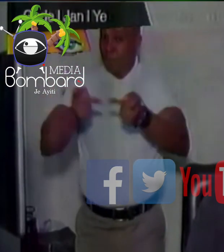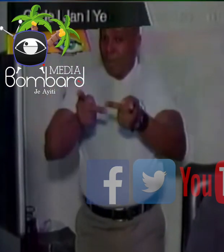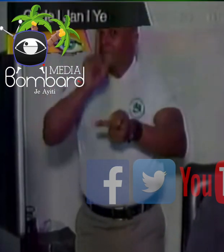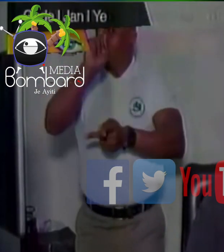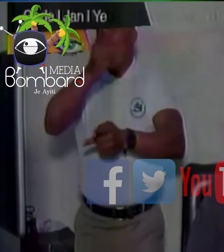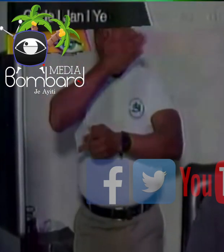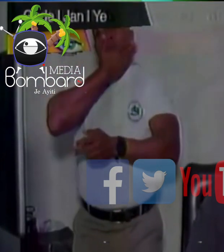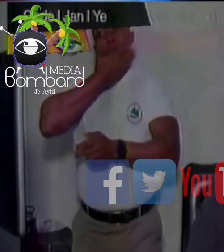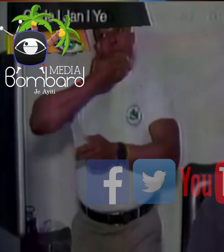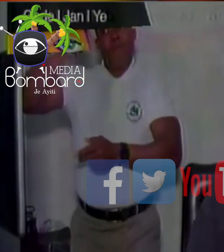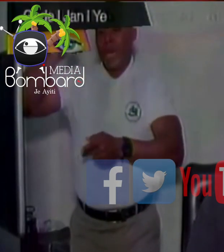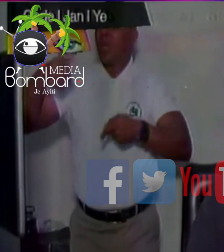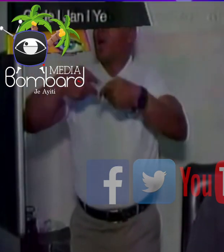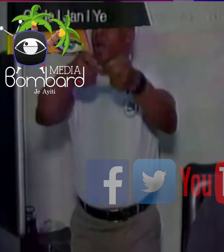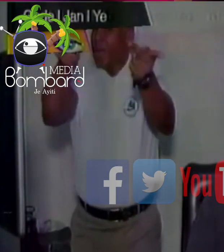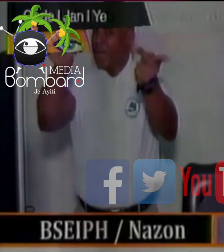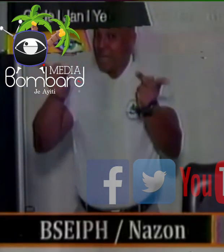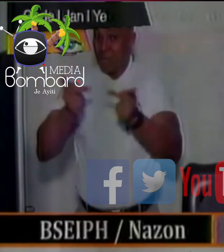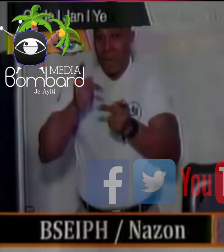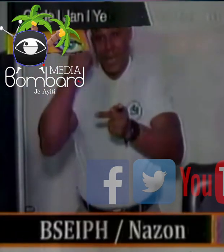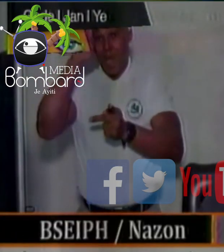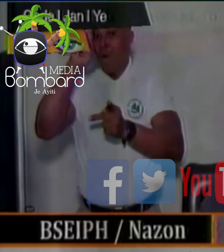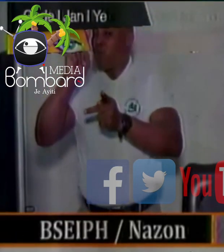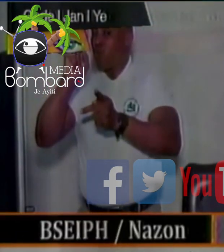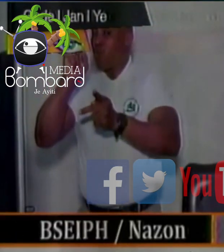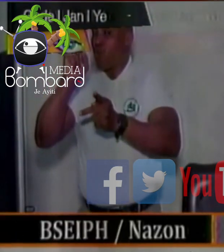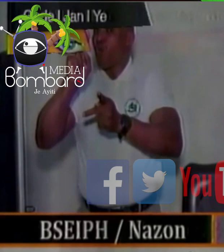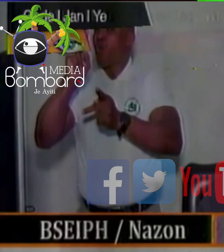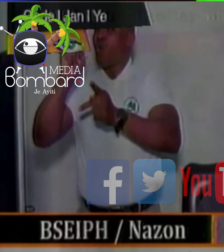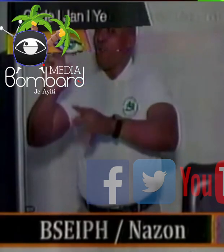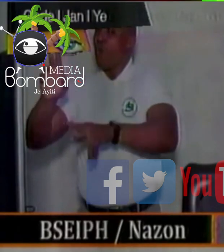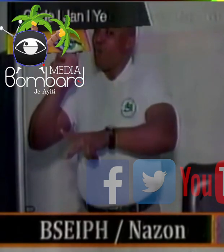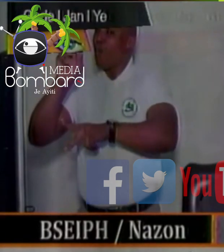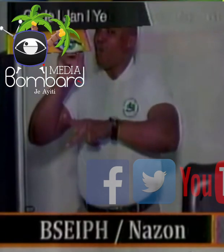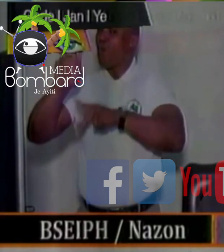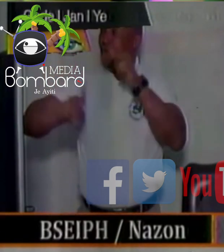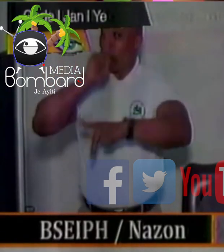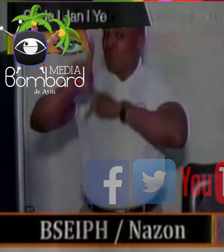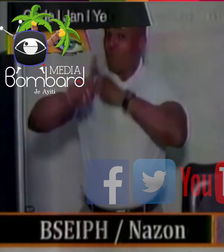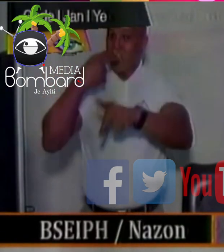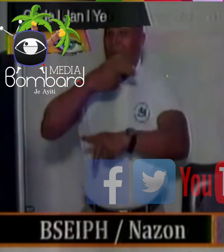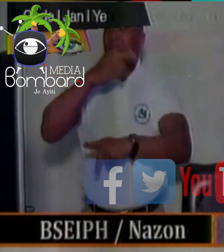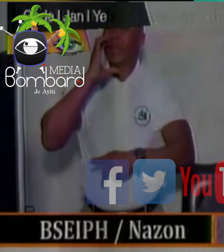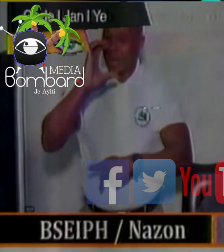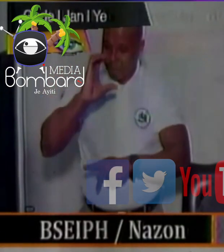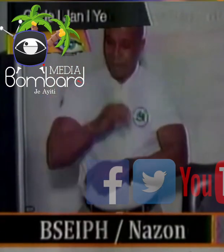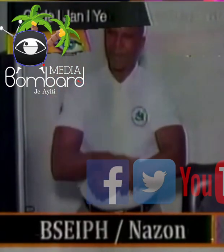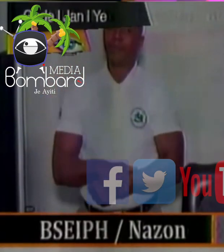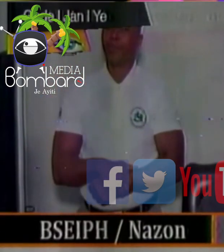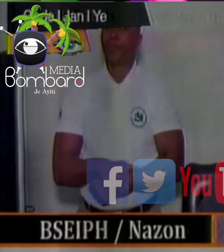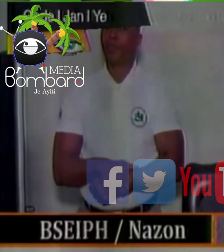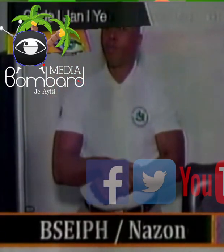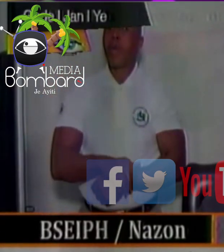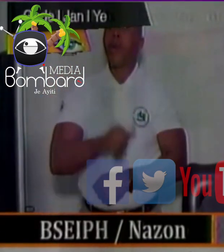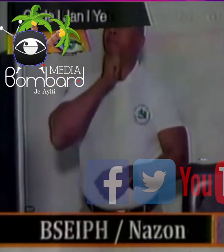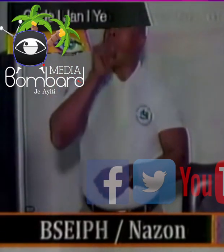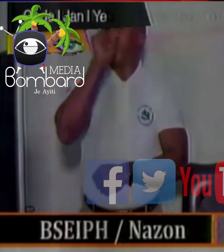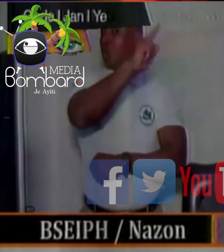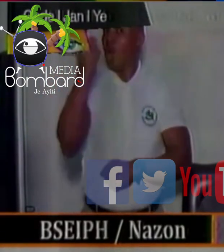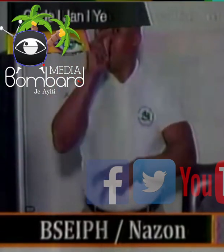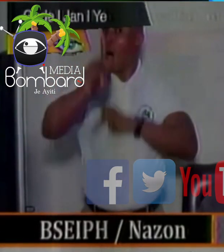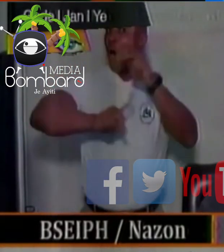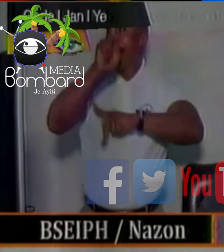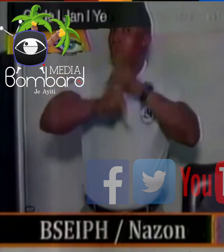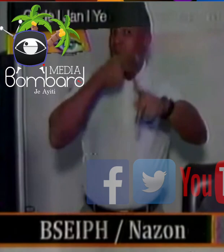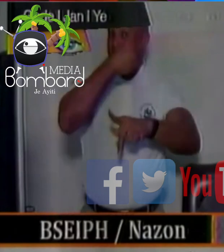tout dans l'interview. Pour nous dire que ce n'est pas seulement Mounio qui est handicapé qui fait des autres. Il y a un pile Mounio